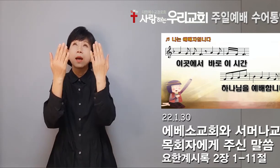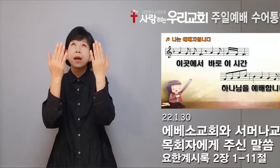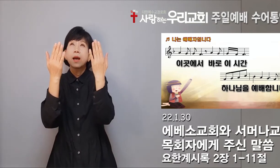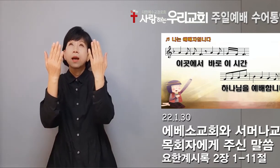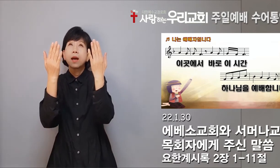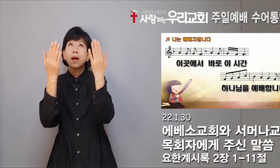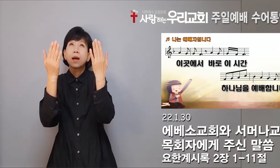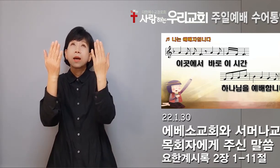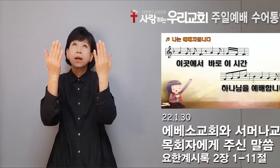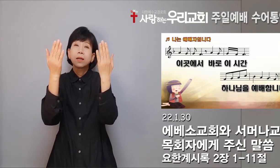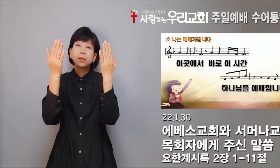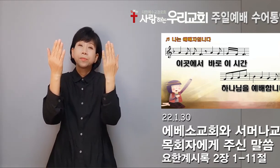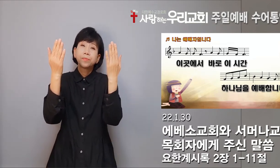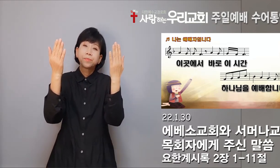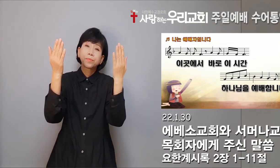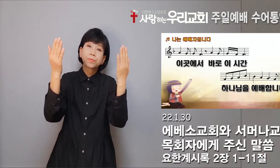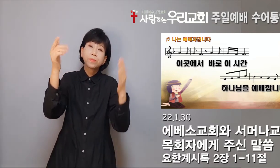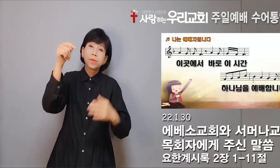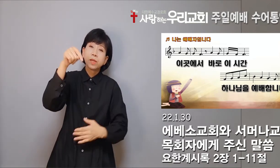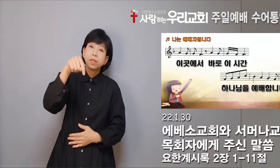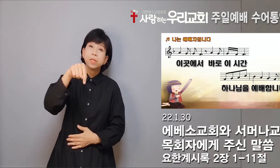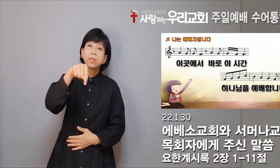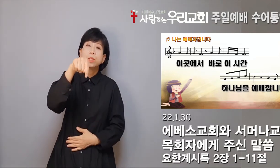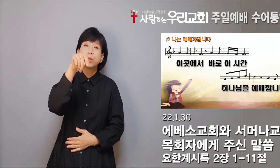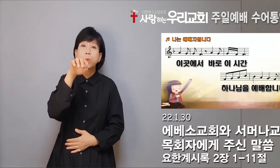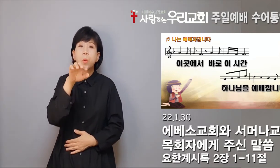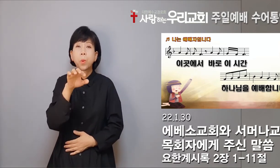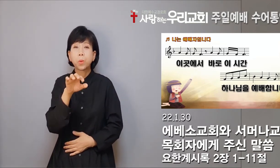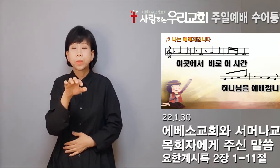예배합니. 이곳에서 바로 이 시간